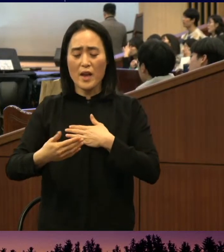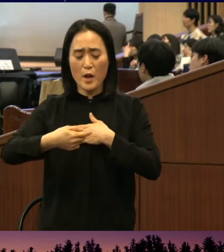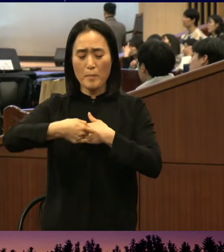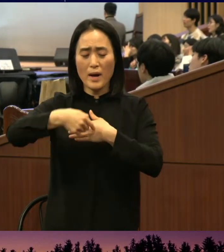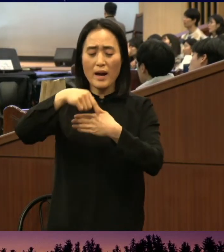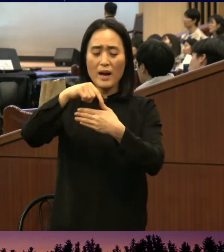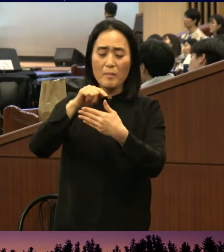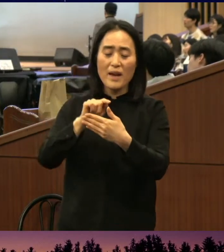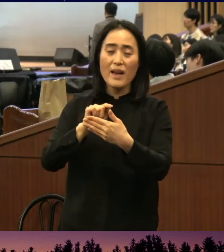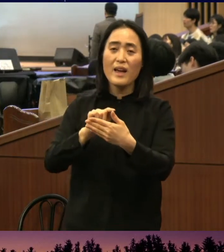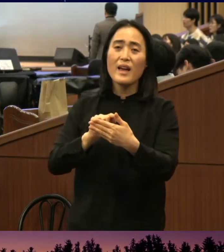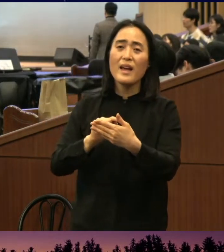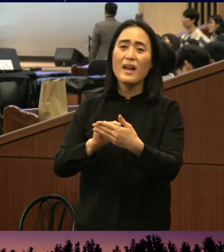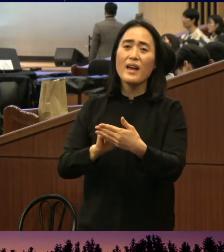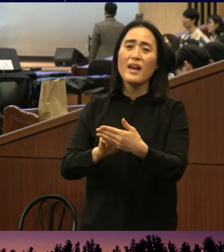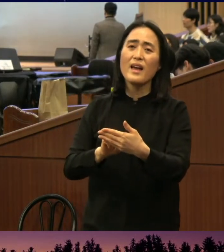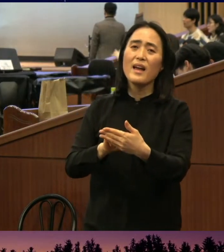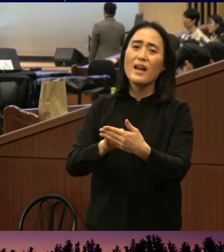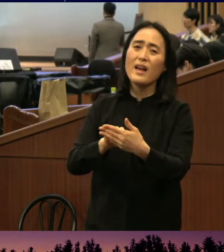내 맘에